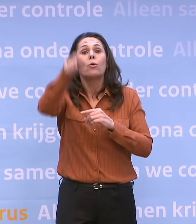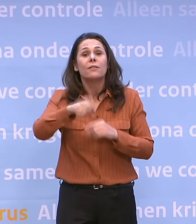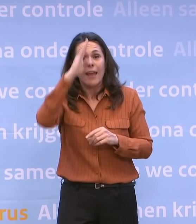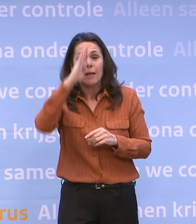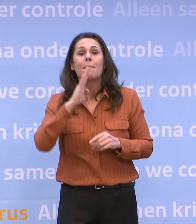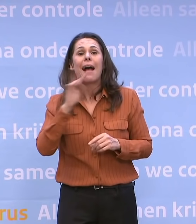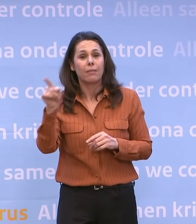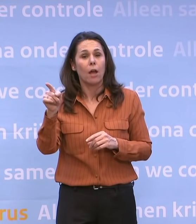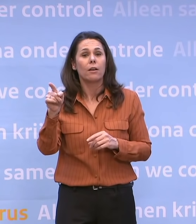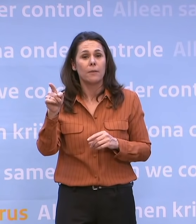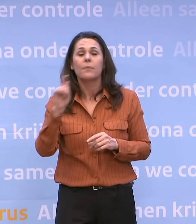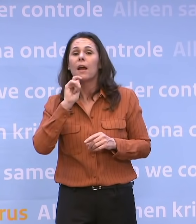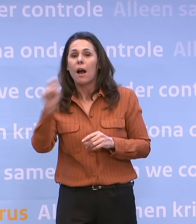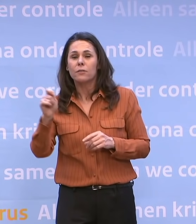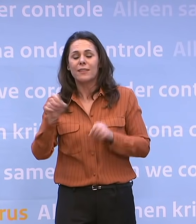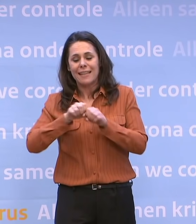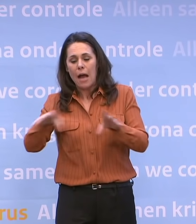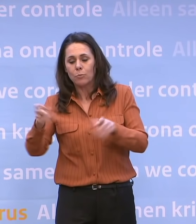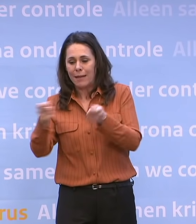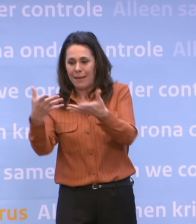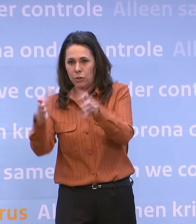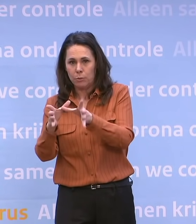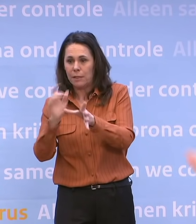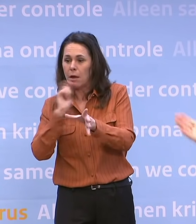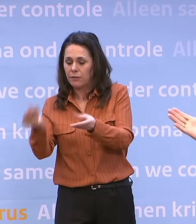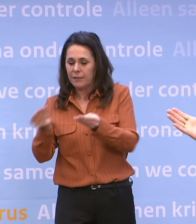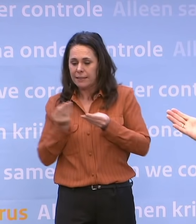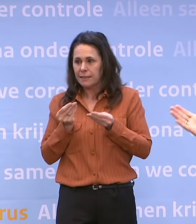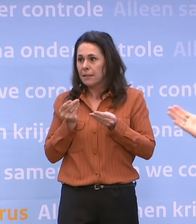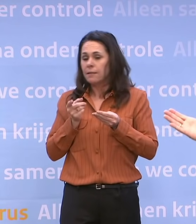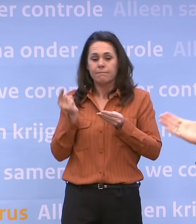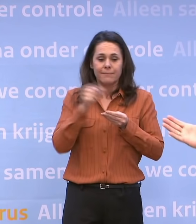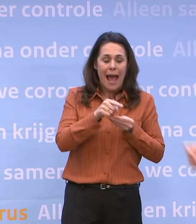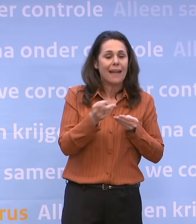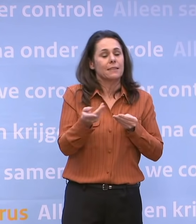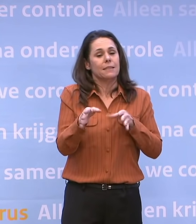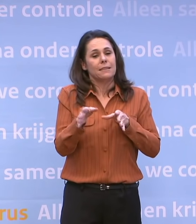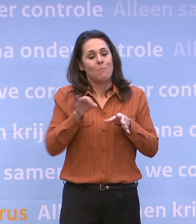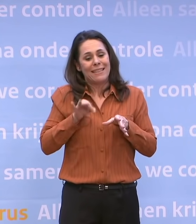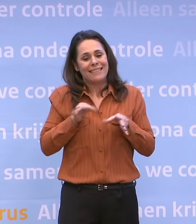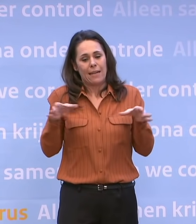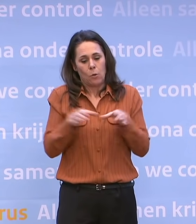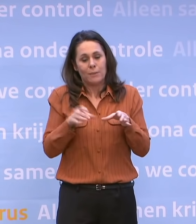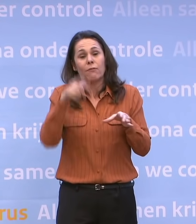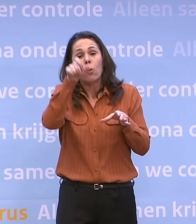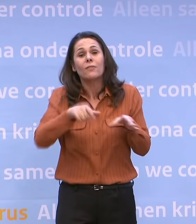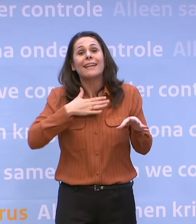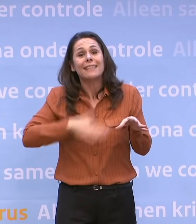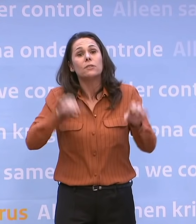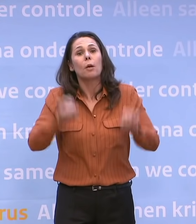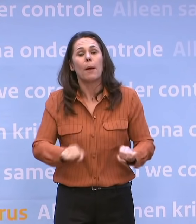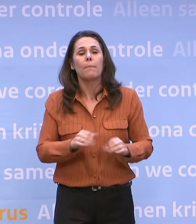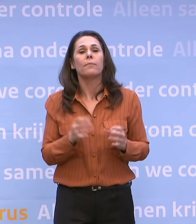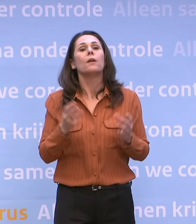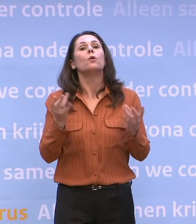maandag, in een advies van het Outbreak Management Team in de richting van de ministeriële commissie. En daarover zullen we volgende week dinsdag besluiten. De manier waarop we